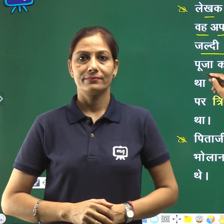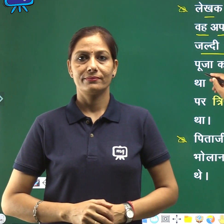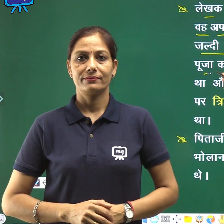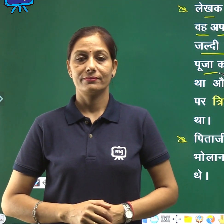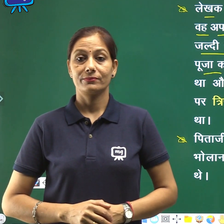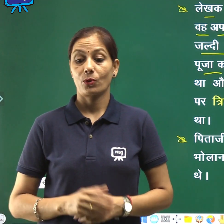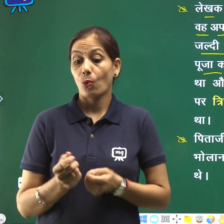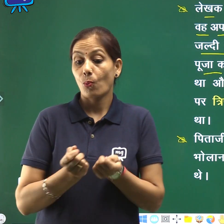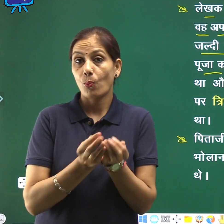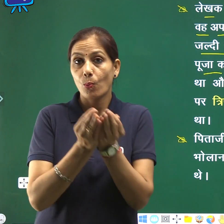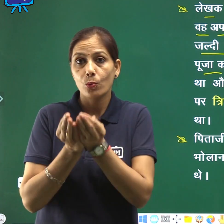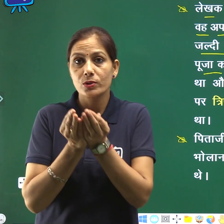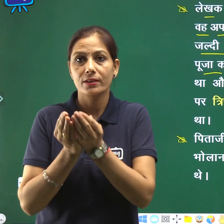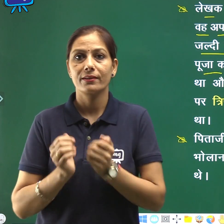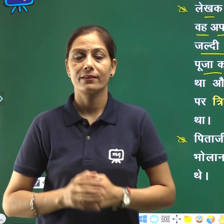पूजा करने